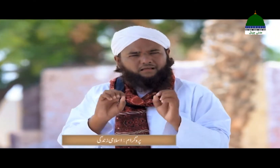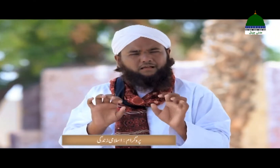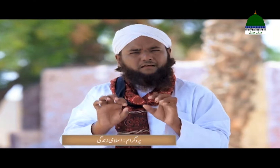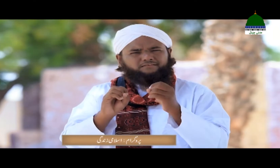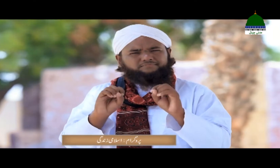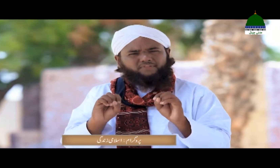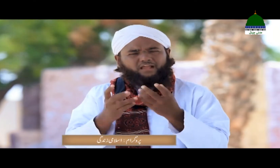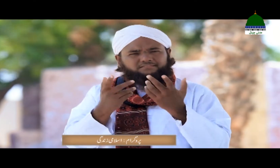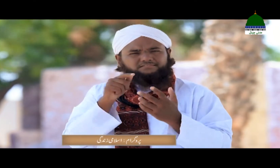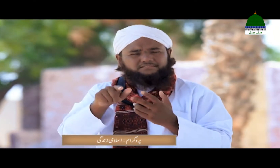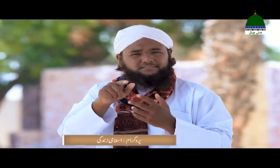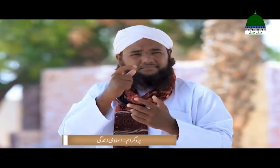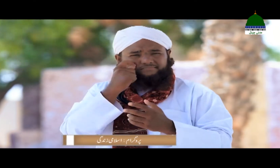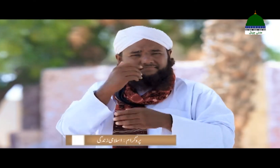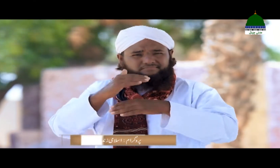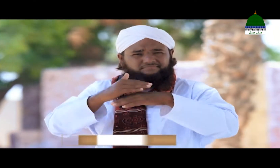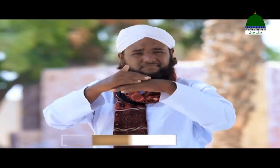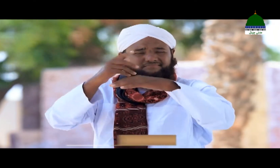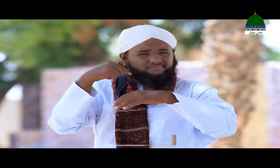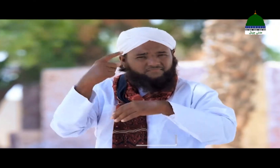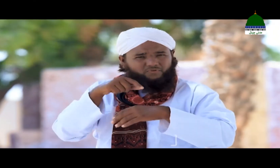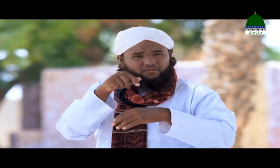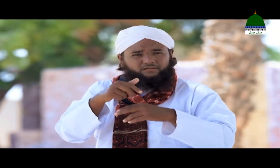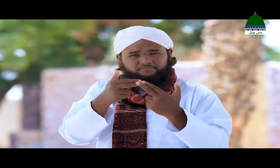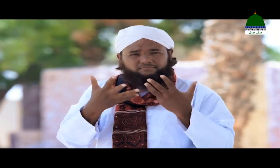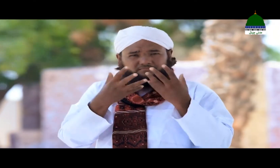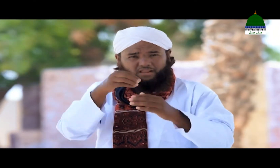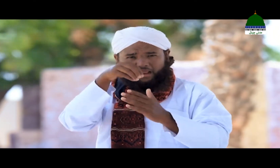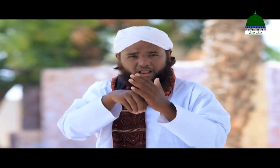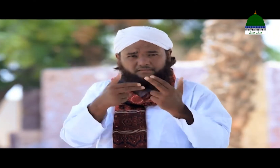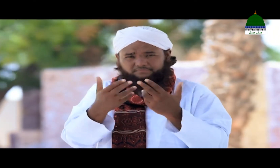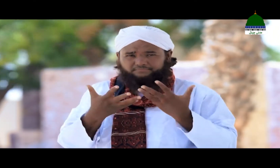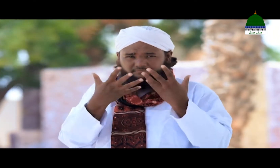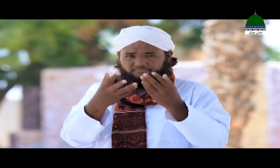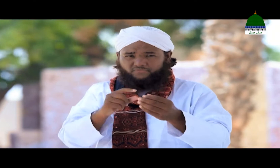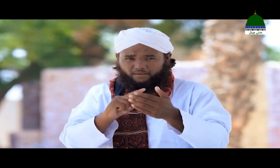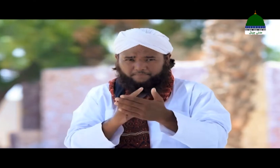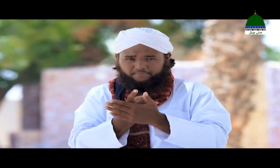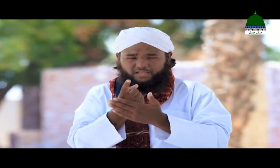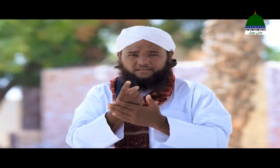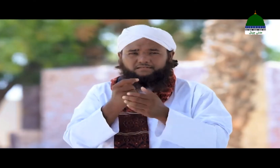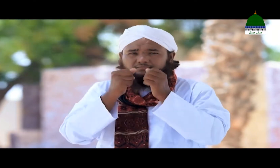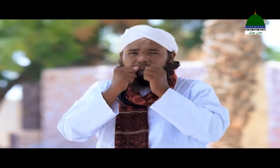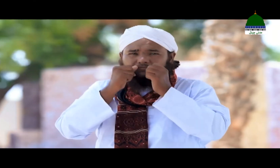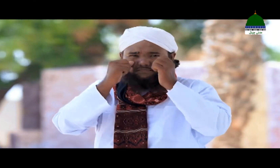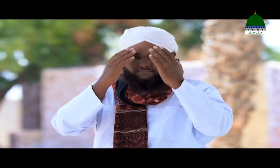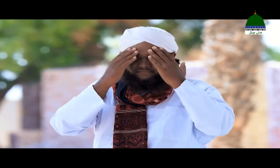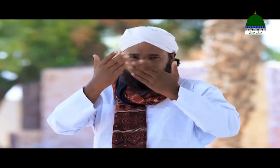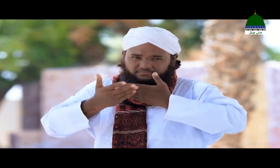گے۔ آخر تک اس پروگرام میں شریک رہیے۔ آئیے سب سے پہلے درود پاک پڑھنے کی فضیلت سنتے